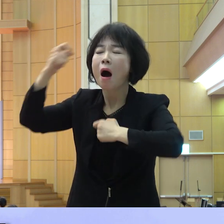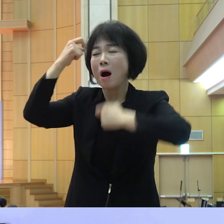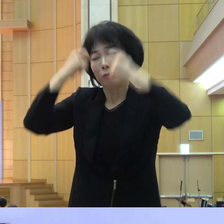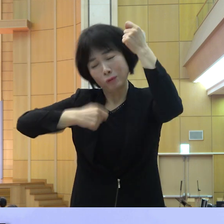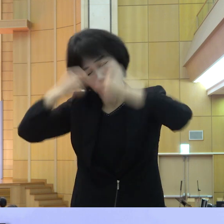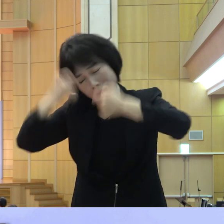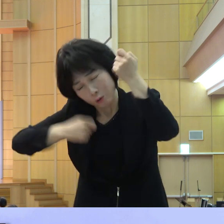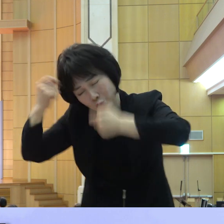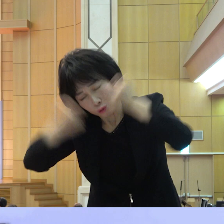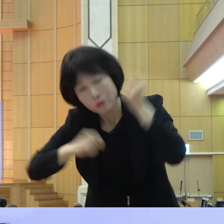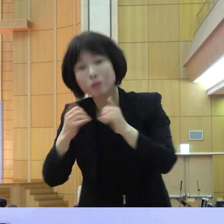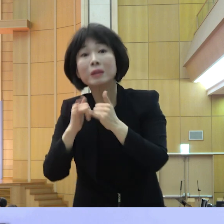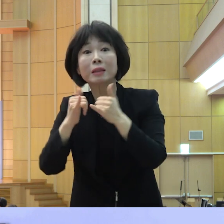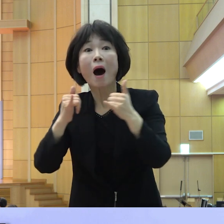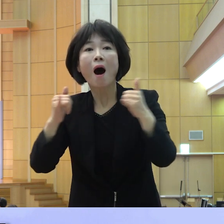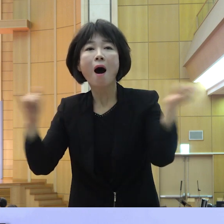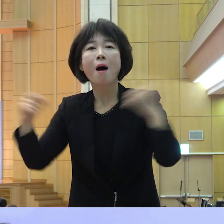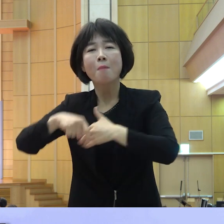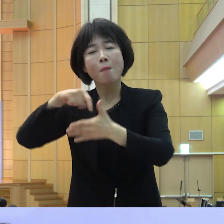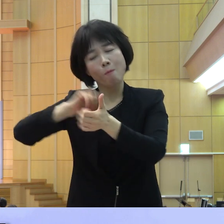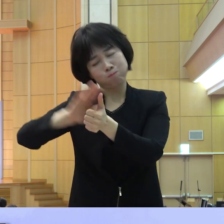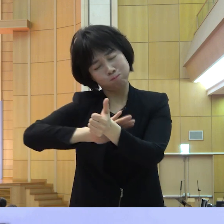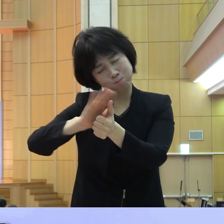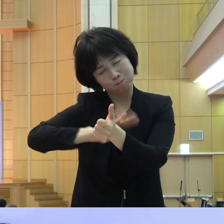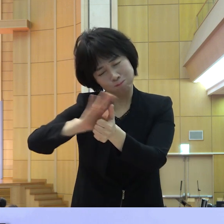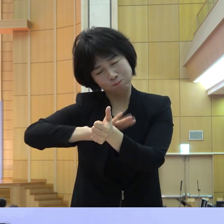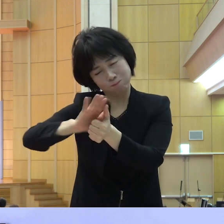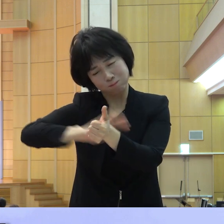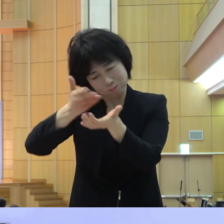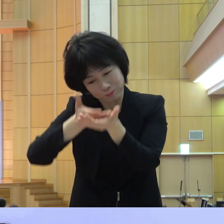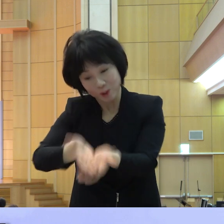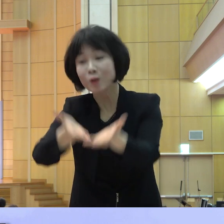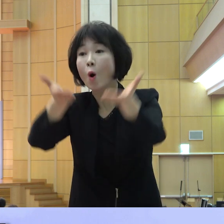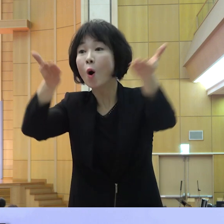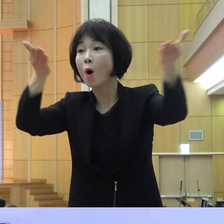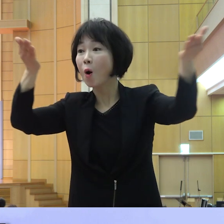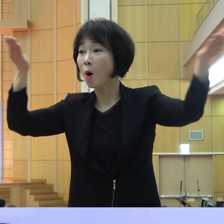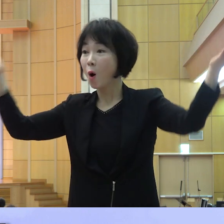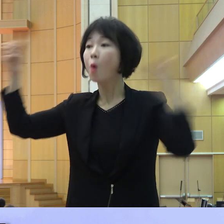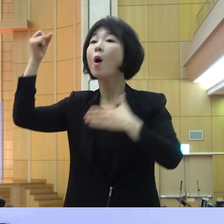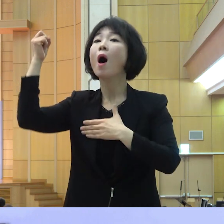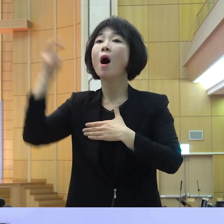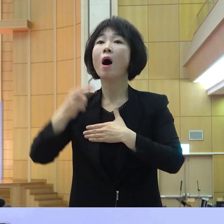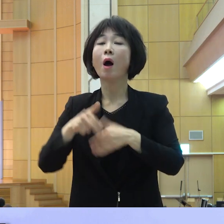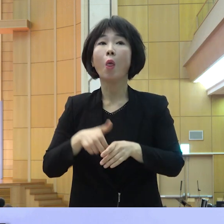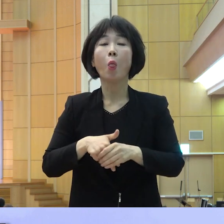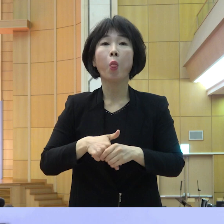누구신가? 우는 자의